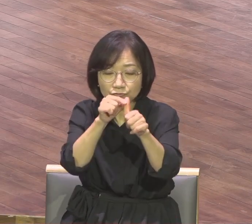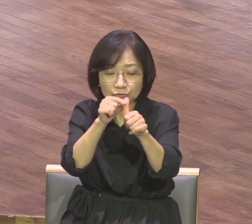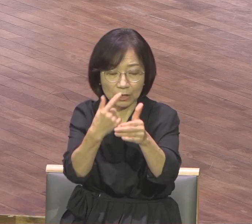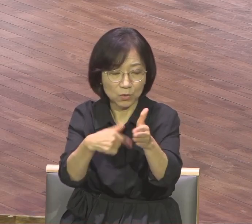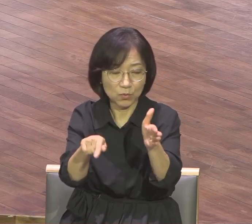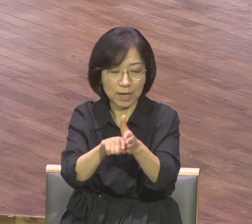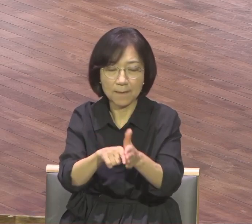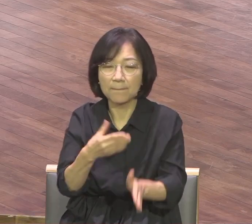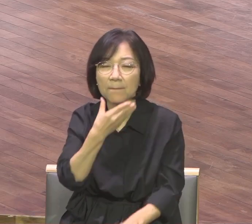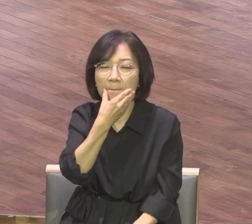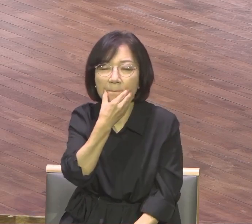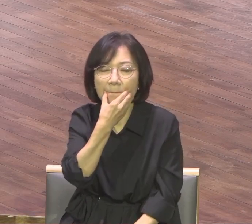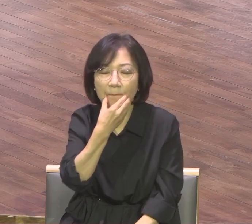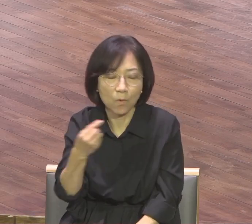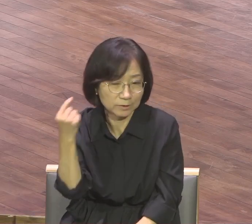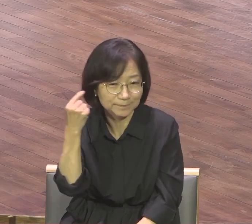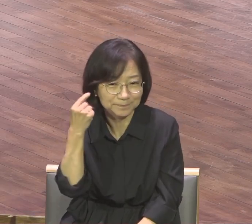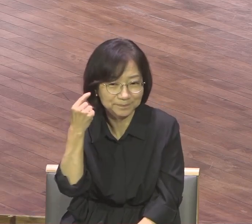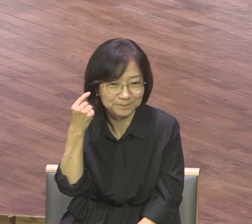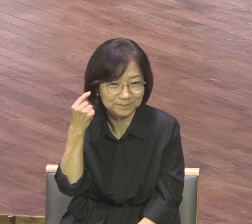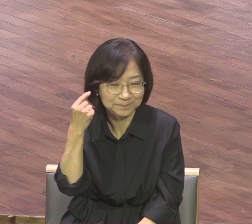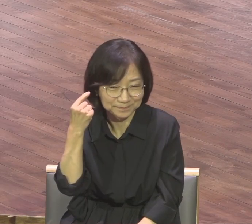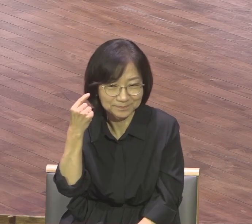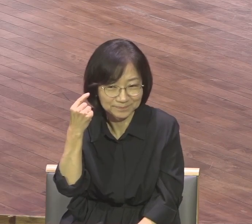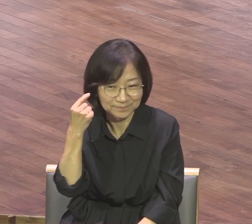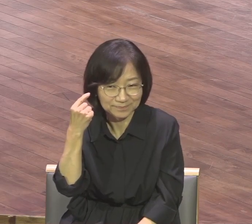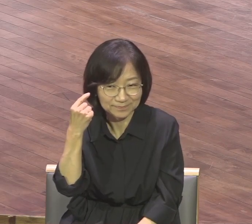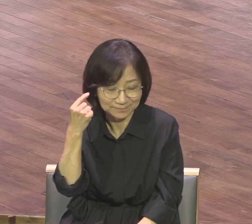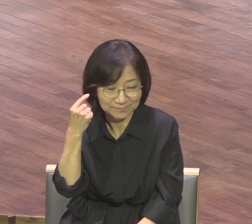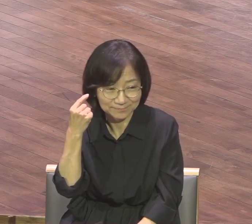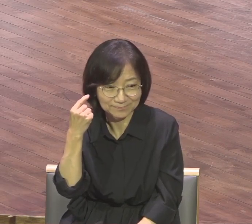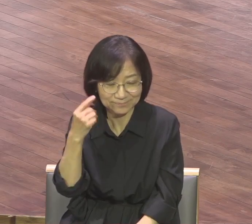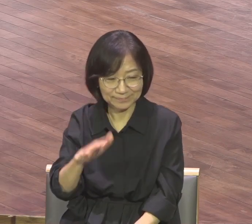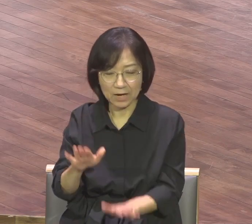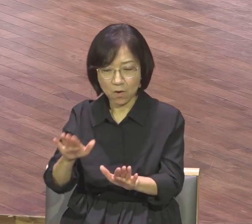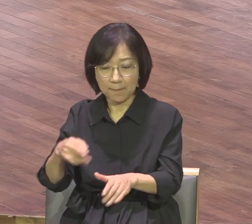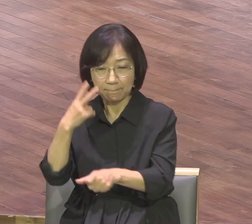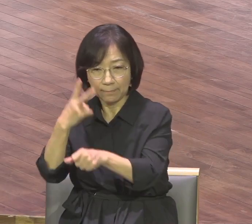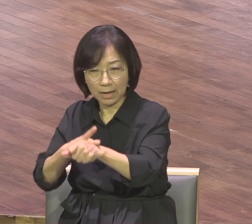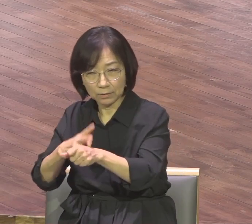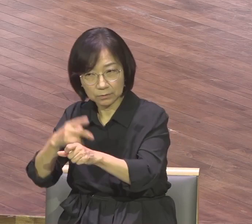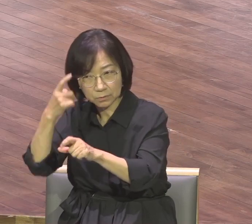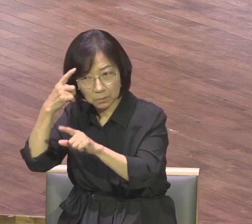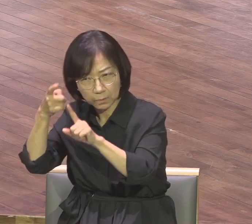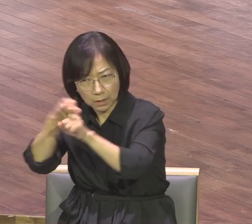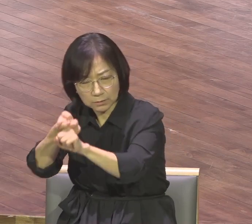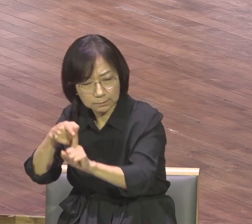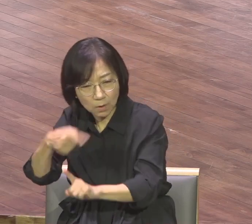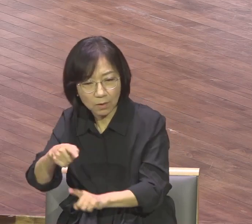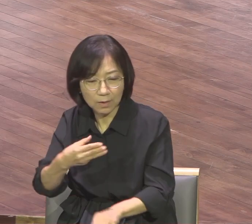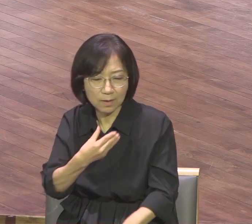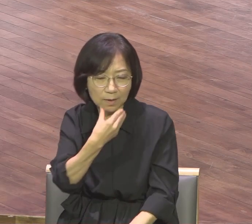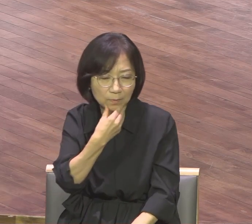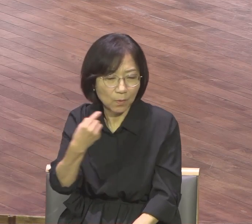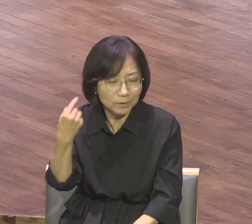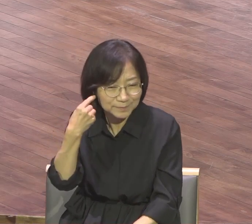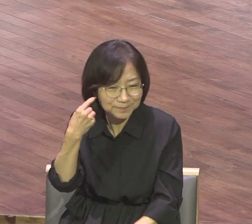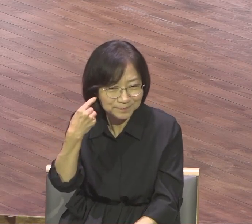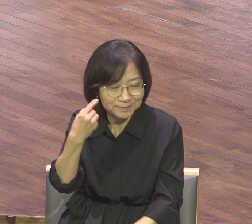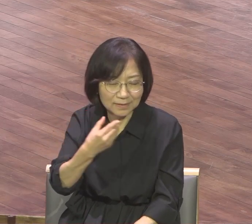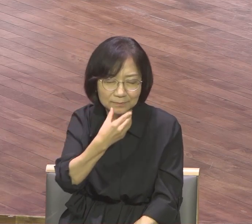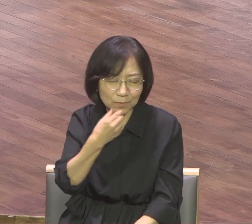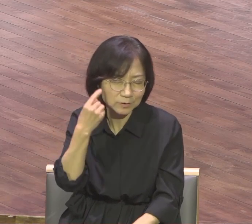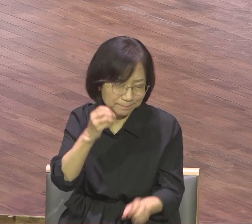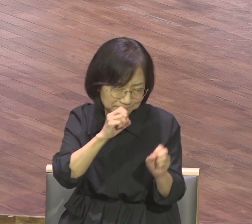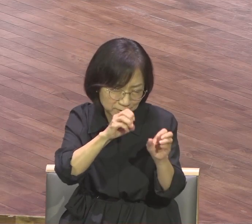의미합니다. 유익한 것, 생명 살리는 구원의 복음. 사도 바울의 이 관심은 오직 복음과 전할, 복음